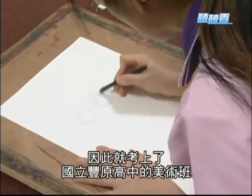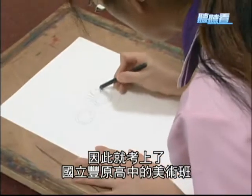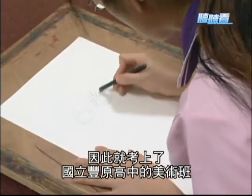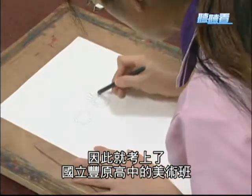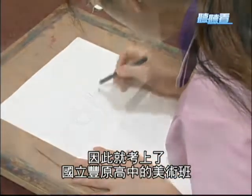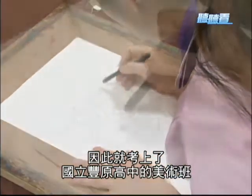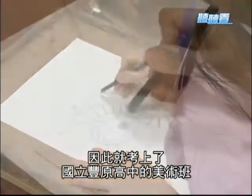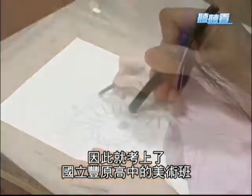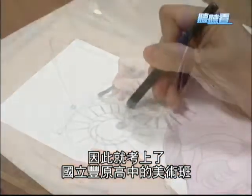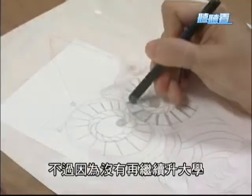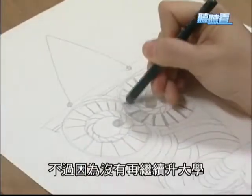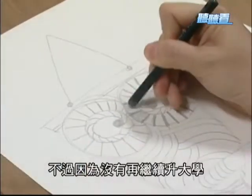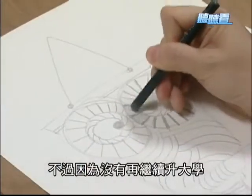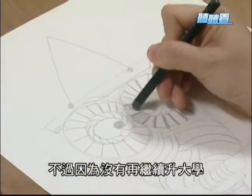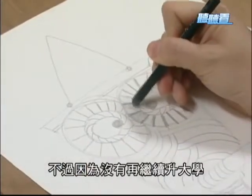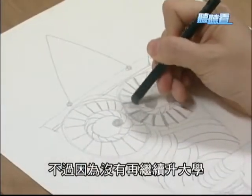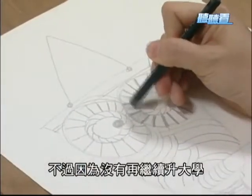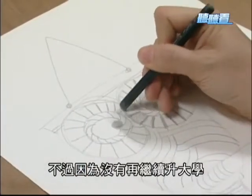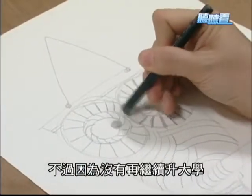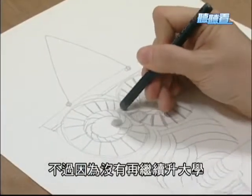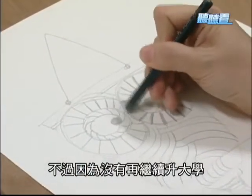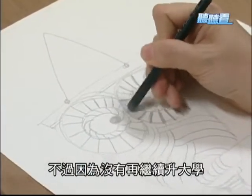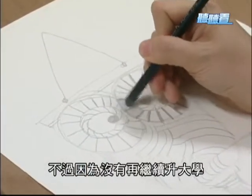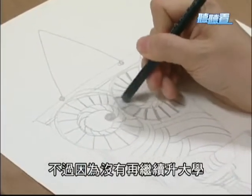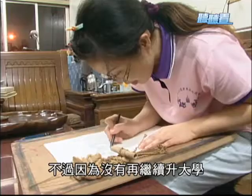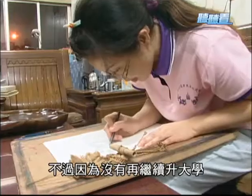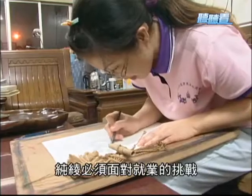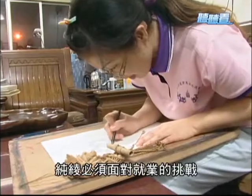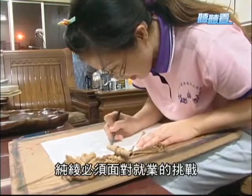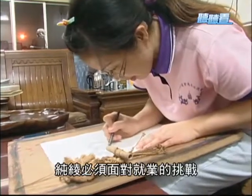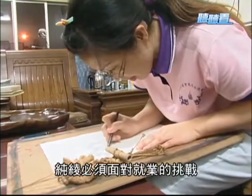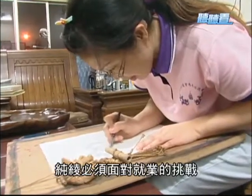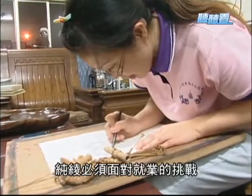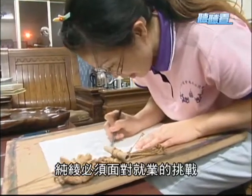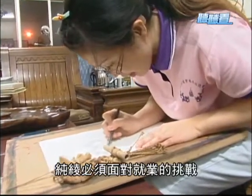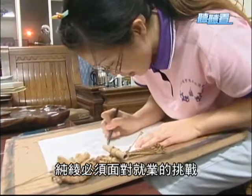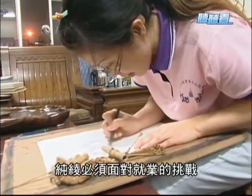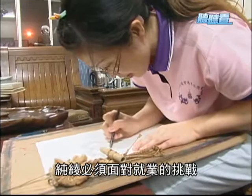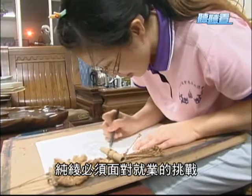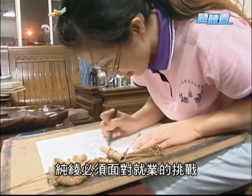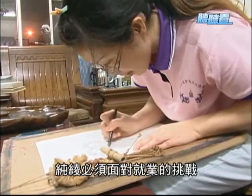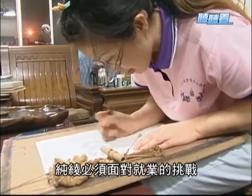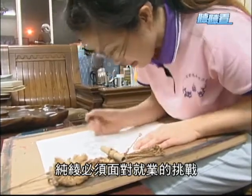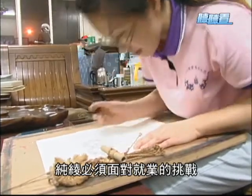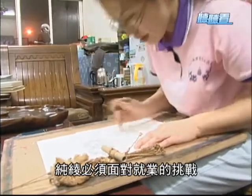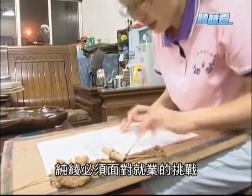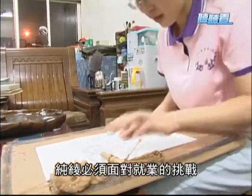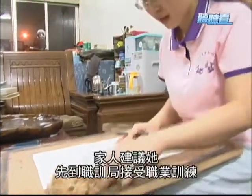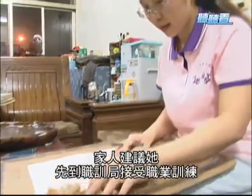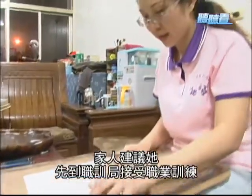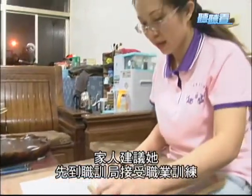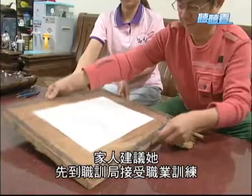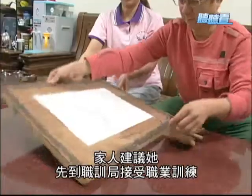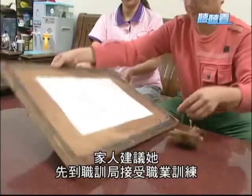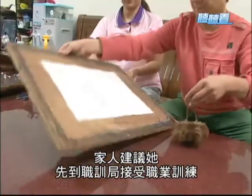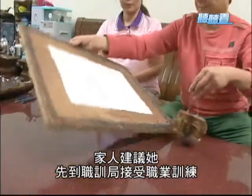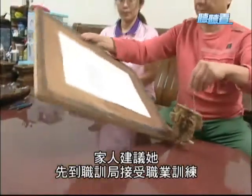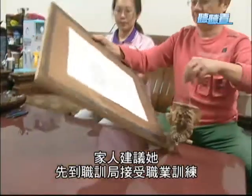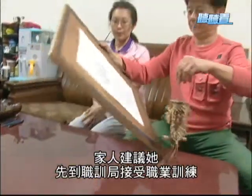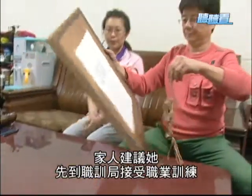班。不过因为没有再继续升大学，纯玲必须面对就业的挑战，家人建议他先到职训局